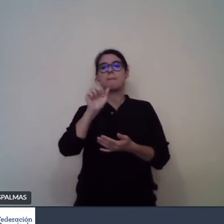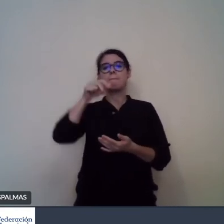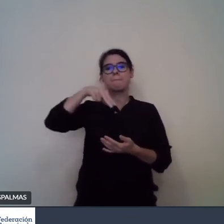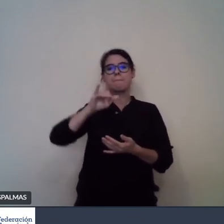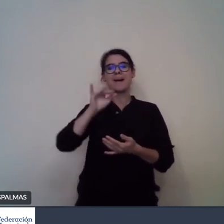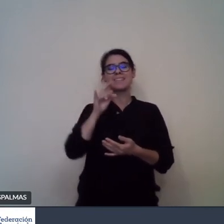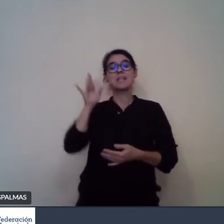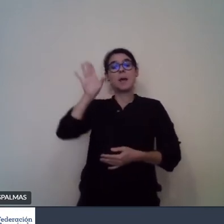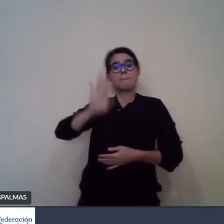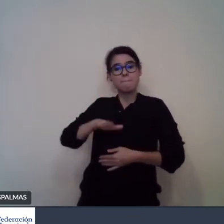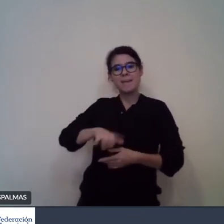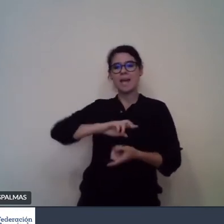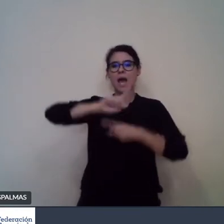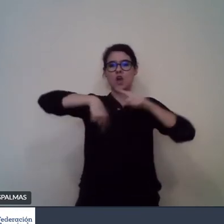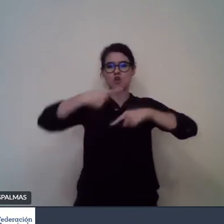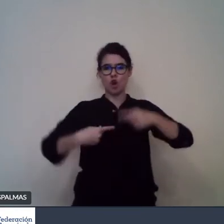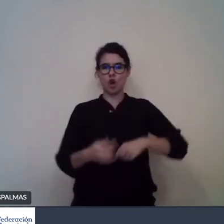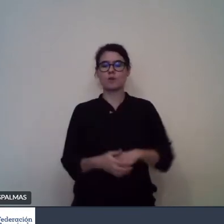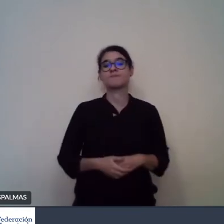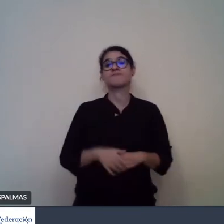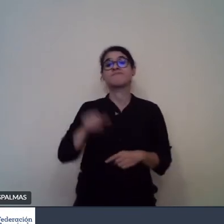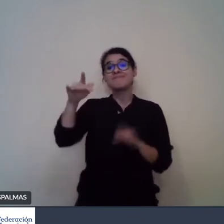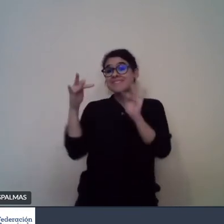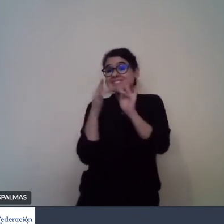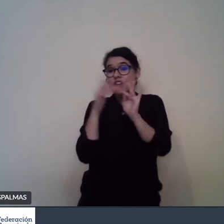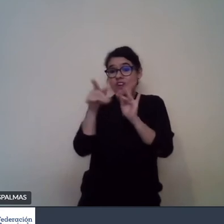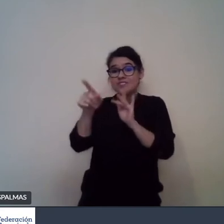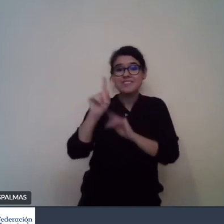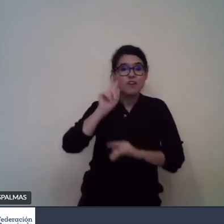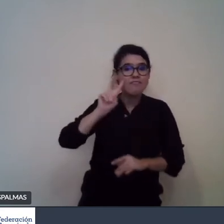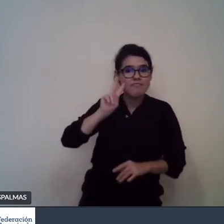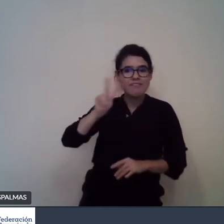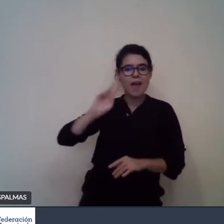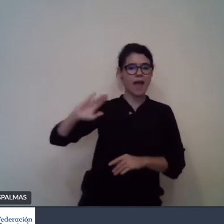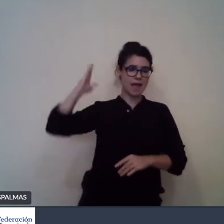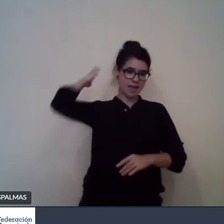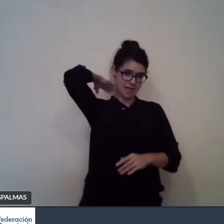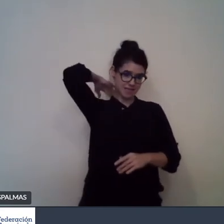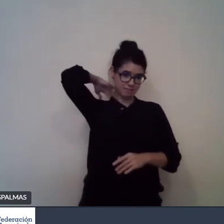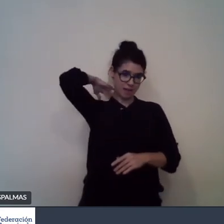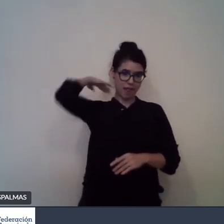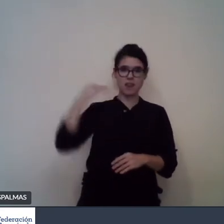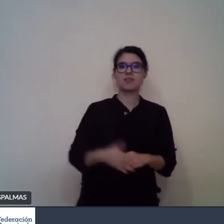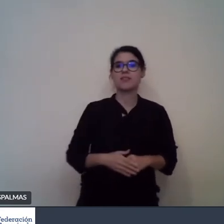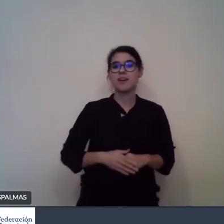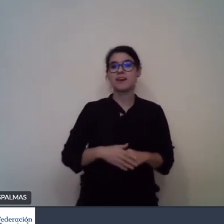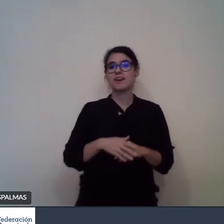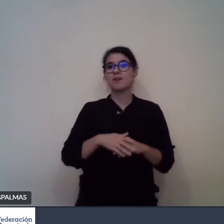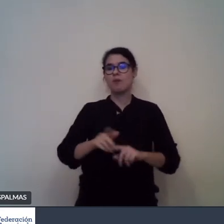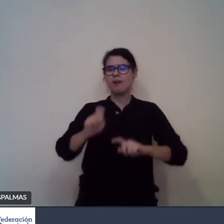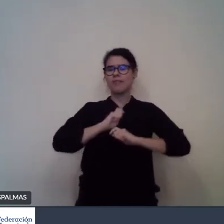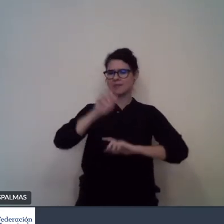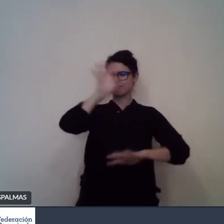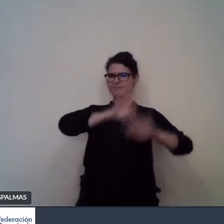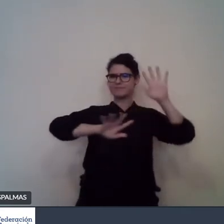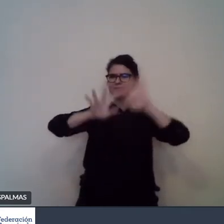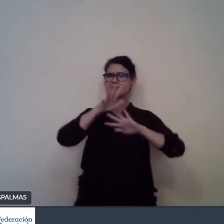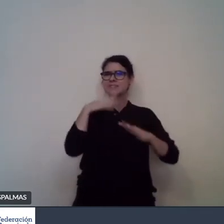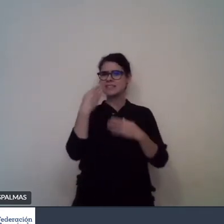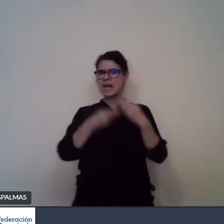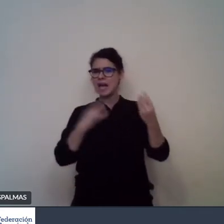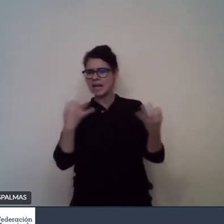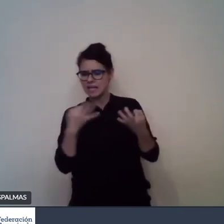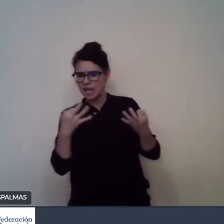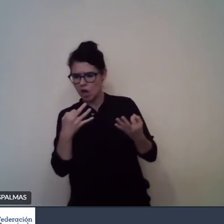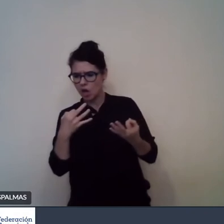Ahí tienes el blase saliendo del bloqueo y ahí tienes el contacto, el pequeño contacto en la espalda que crea la confusión en el alero de si tiene que encargarse